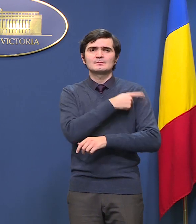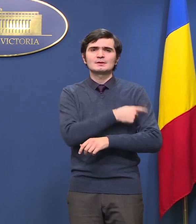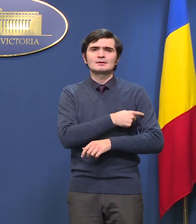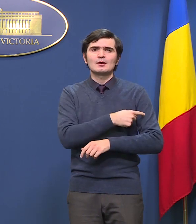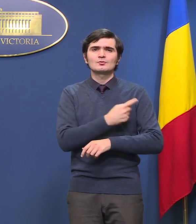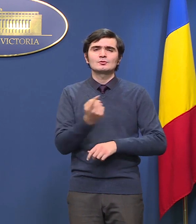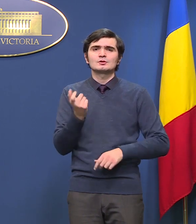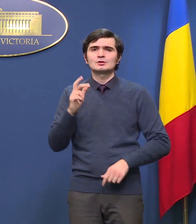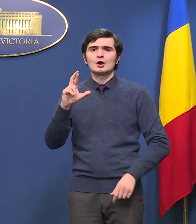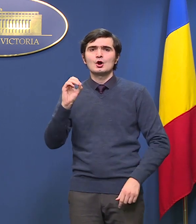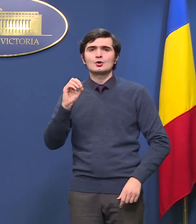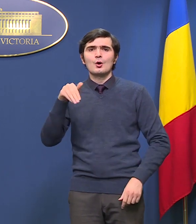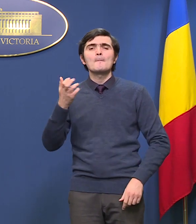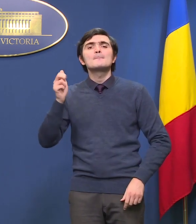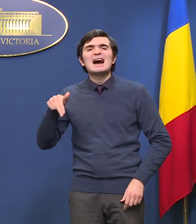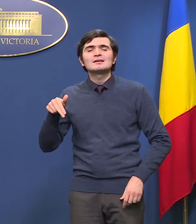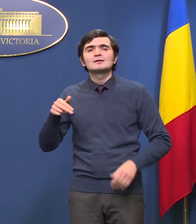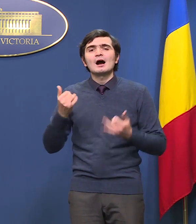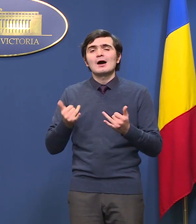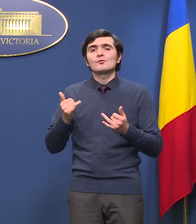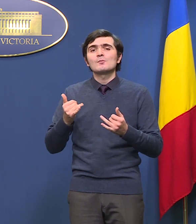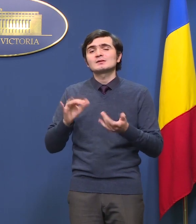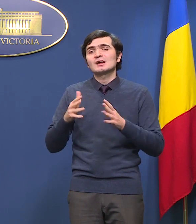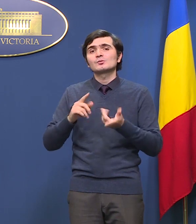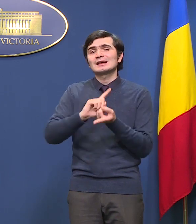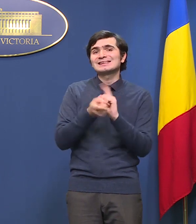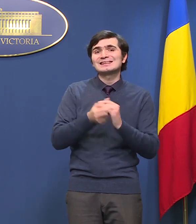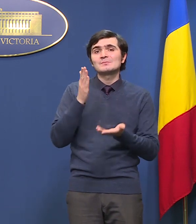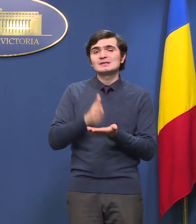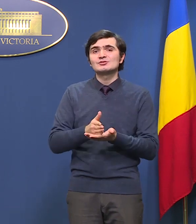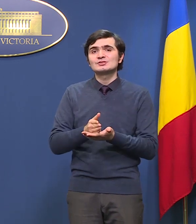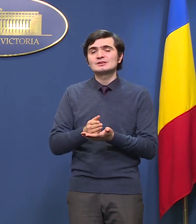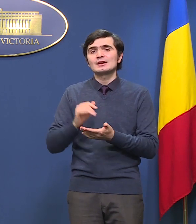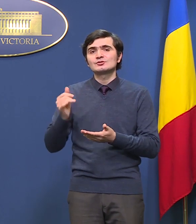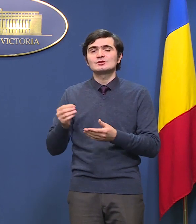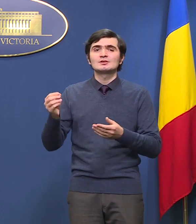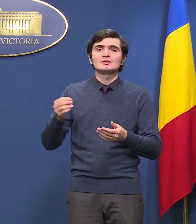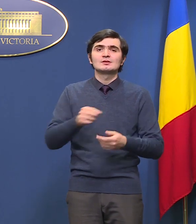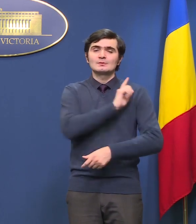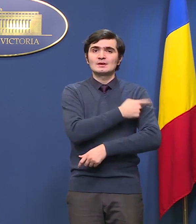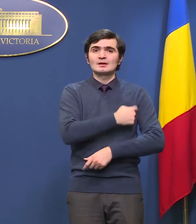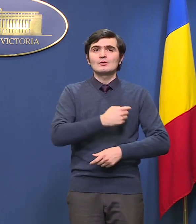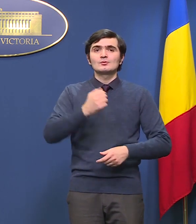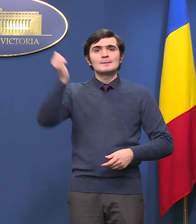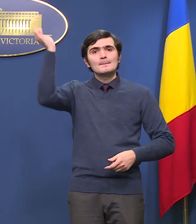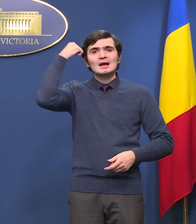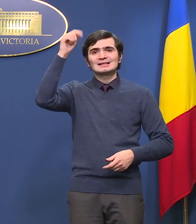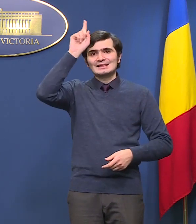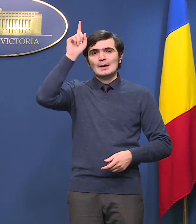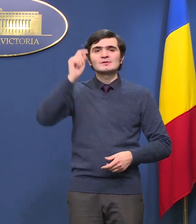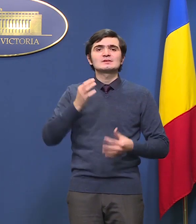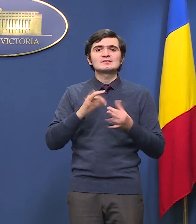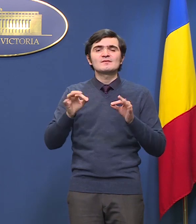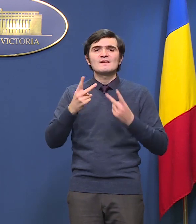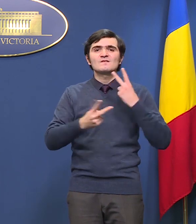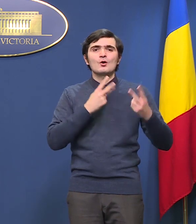urma acestui caz e posibil să se schimbe decizia și spitalul din Piatra Neamț să fie dedicat tratării